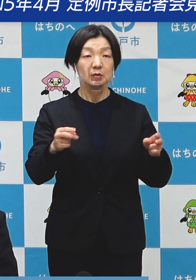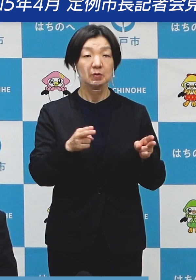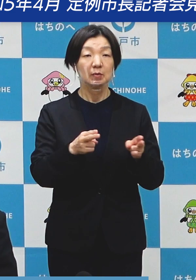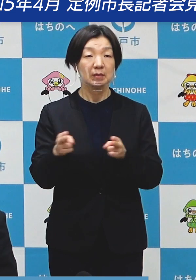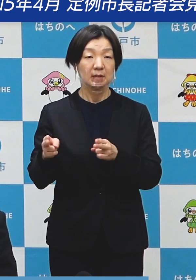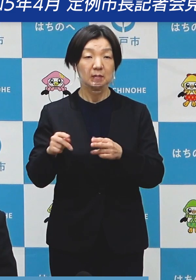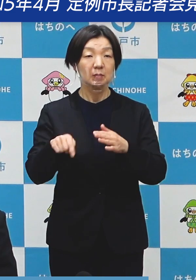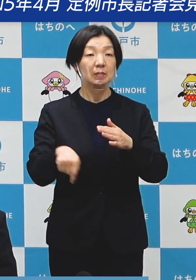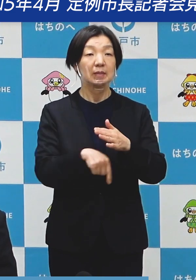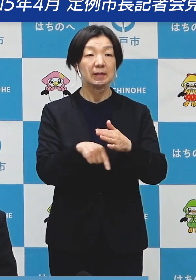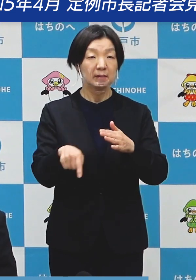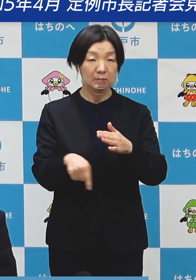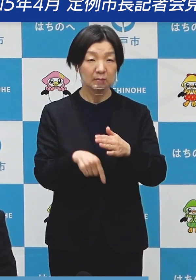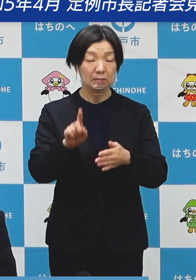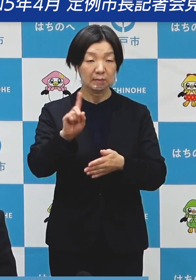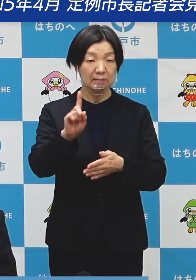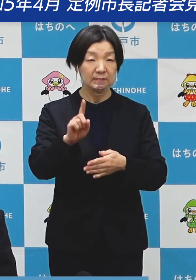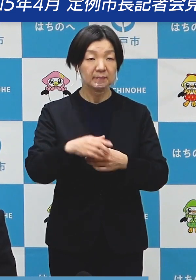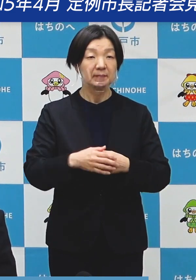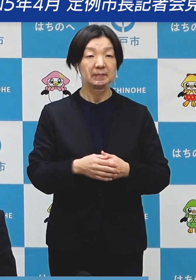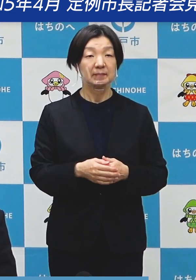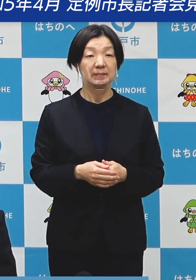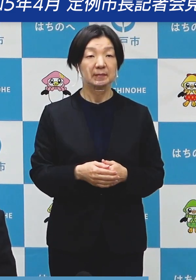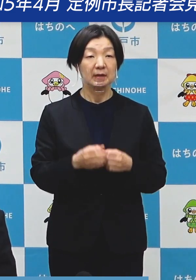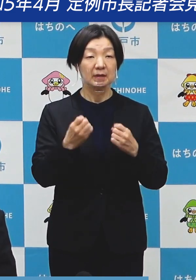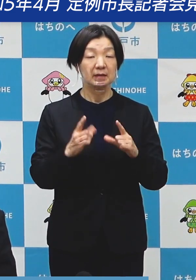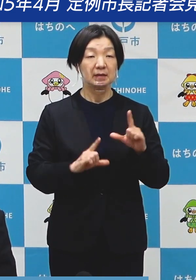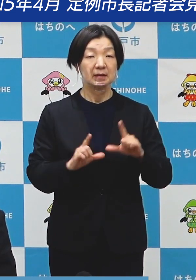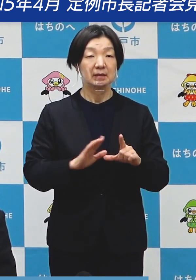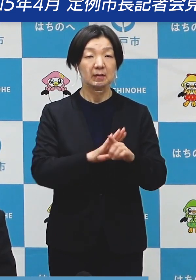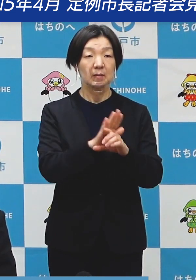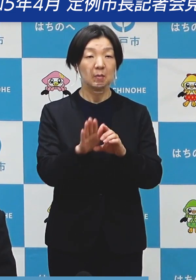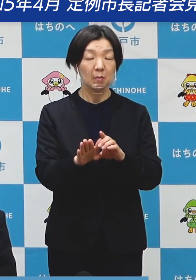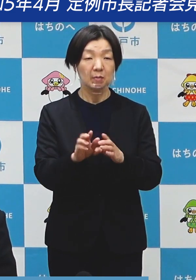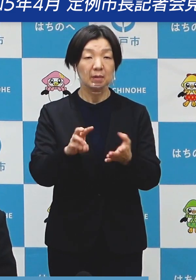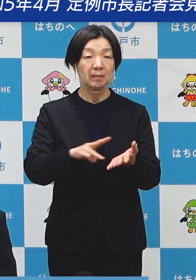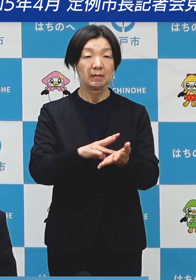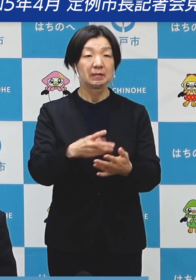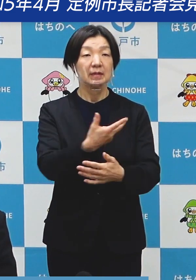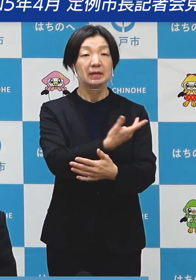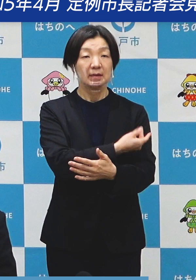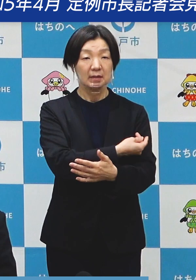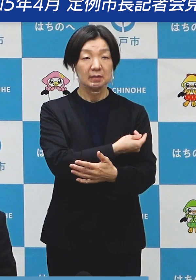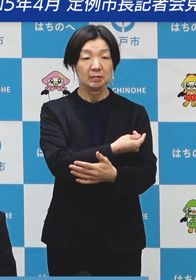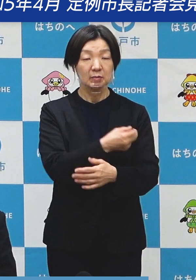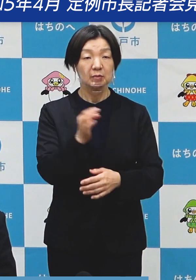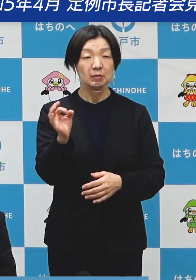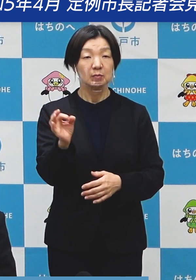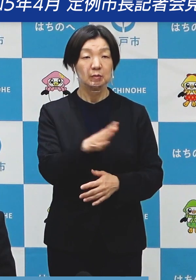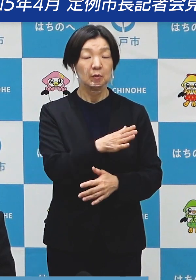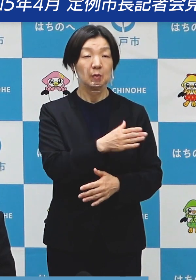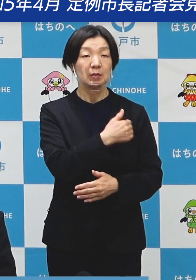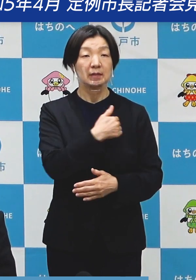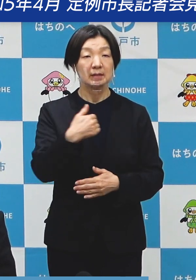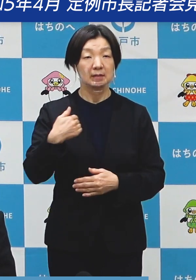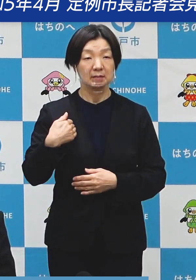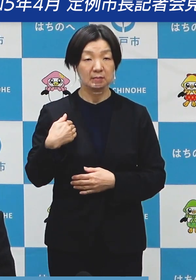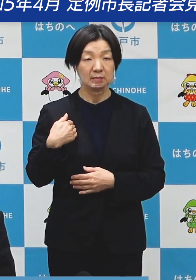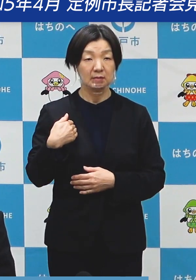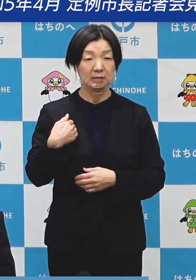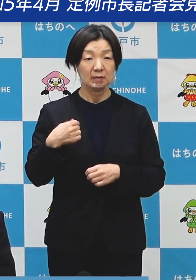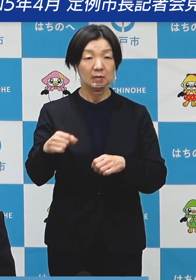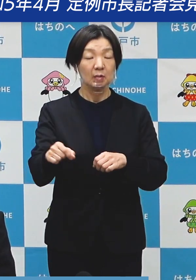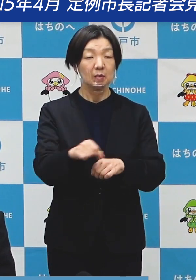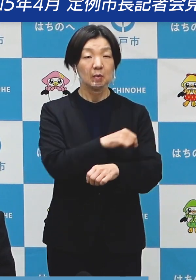制度概要についてでありますが新型コロナワクチン接種を自己負担なく受けられる特例